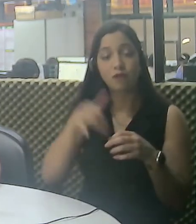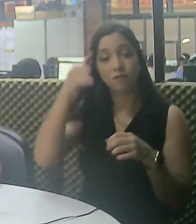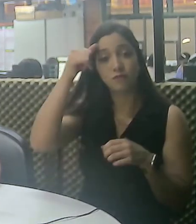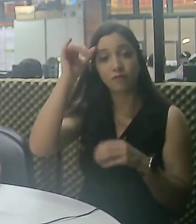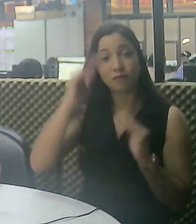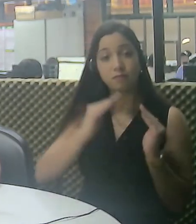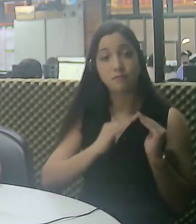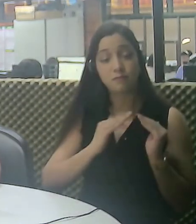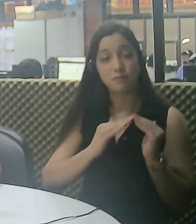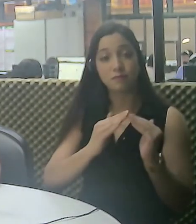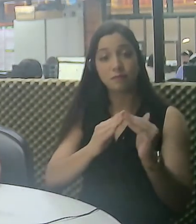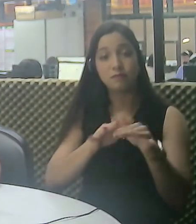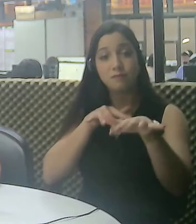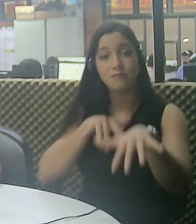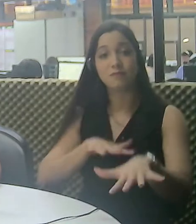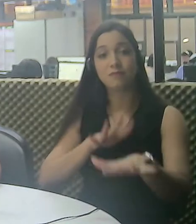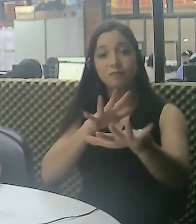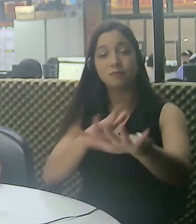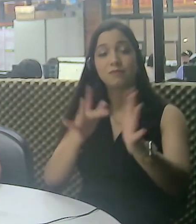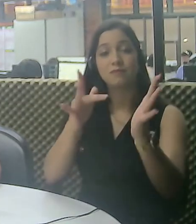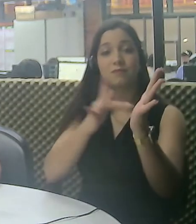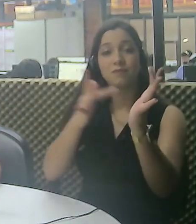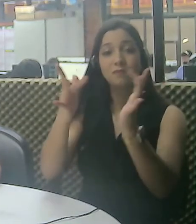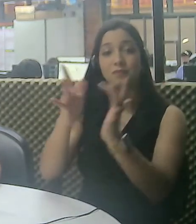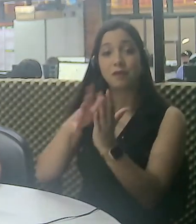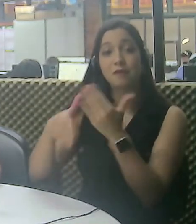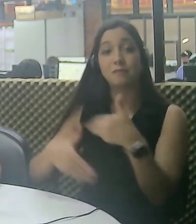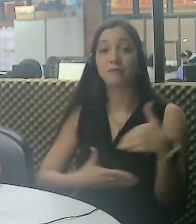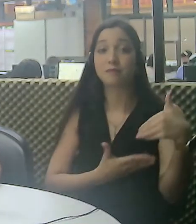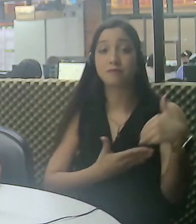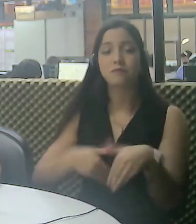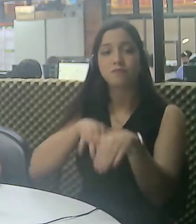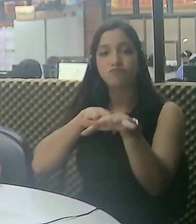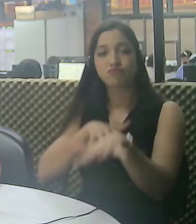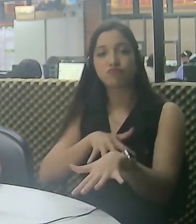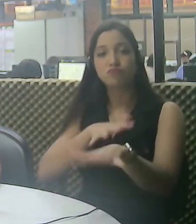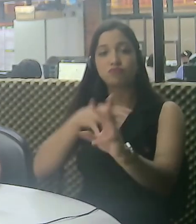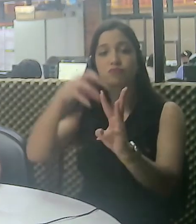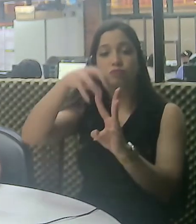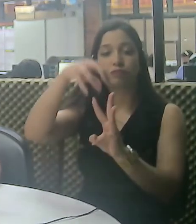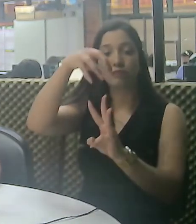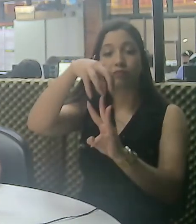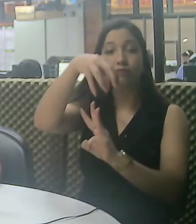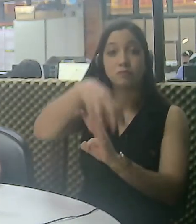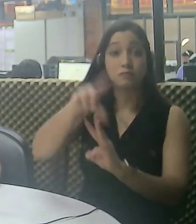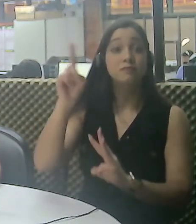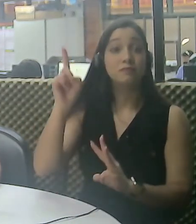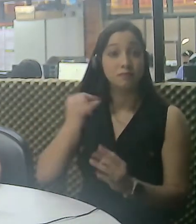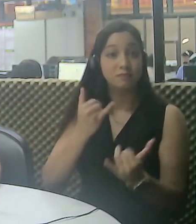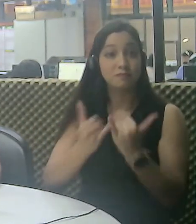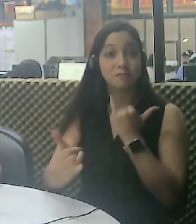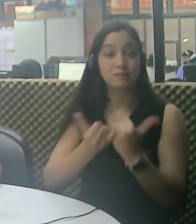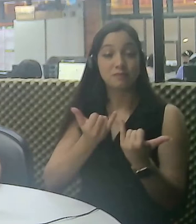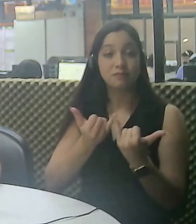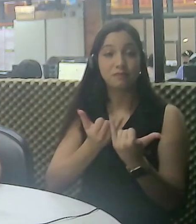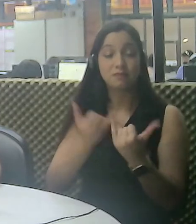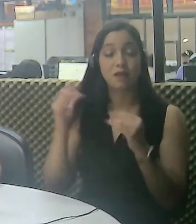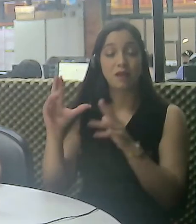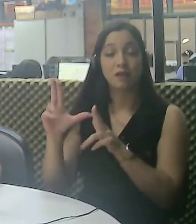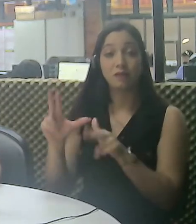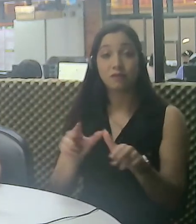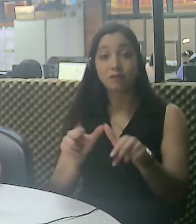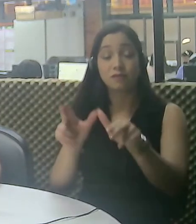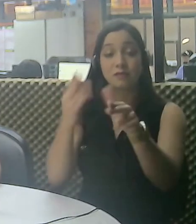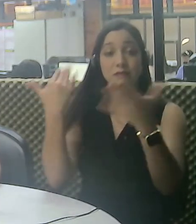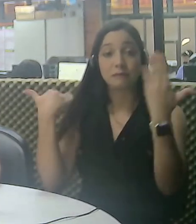em fazenda para louvar o menino Jesus, né? E eles fazem o percurso dos reis magos. Assim, é como se eles fossem os viajantes que